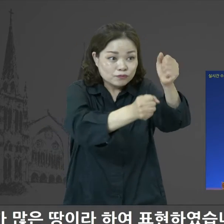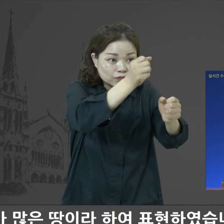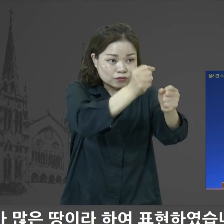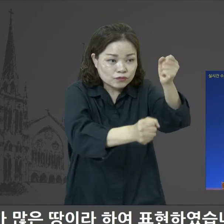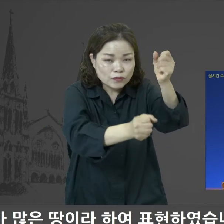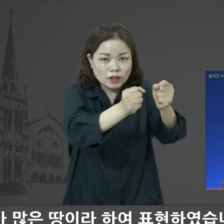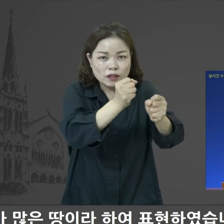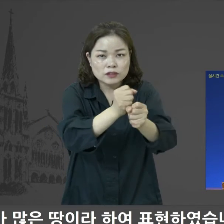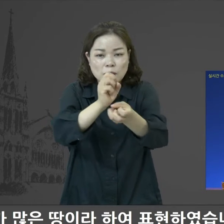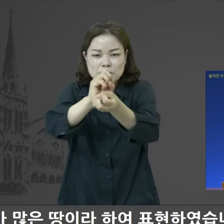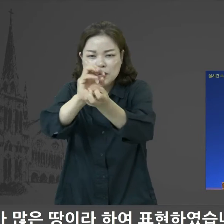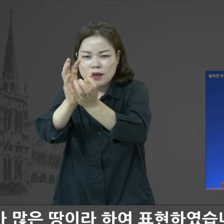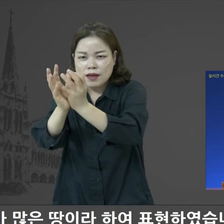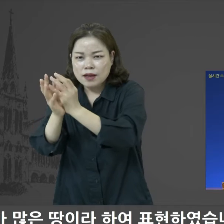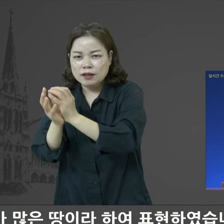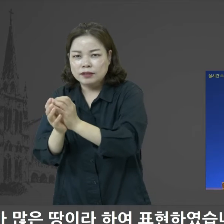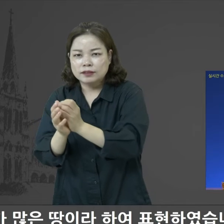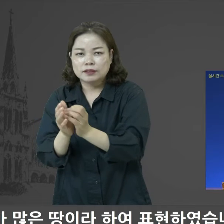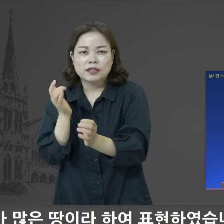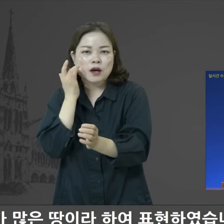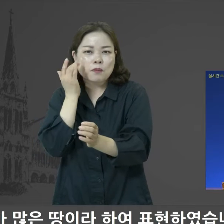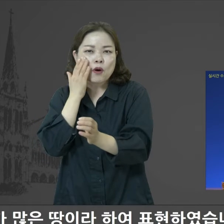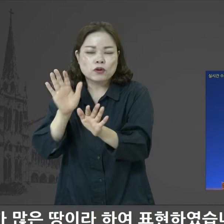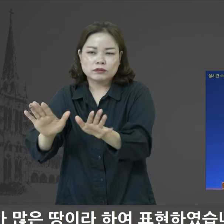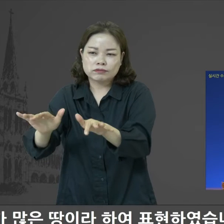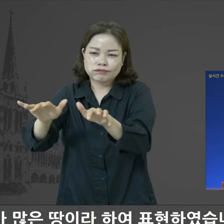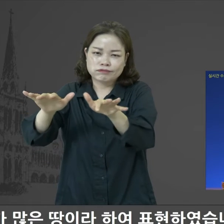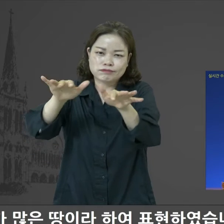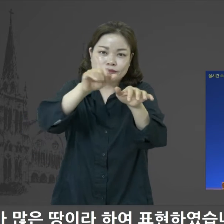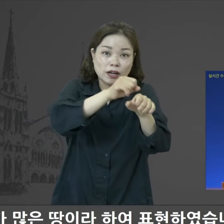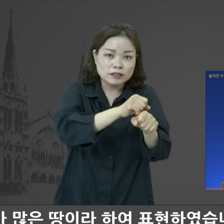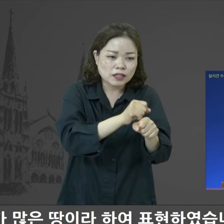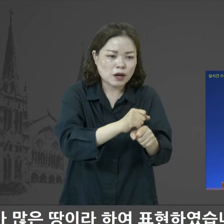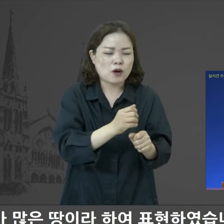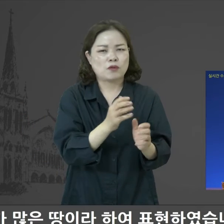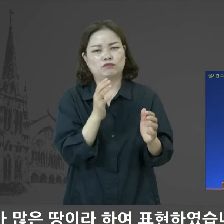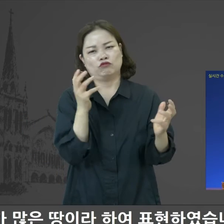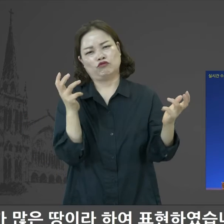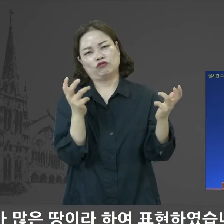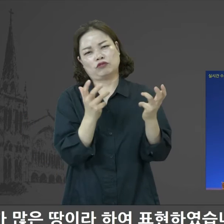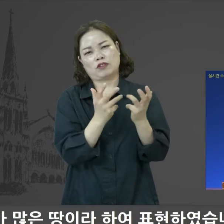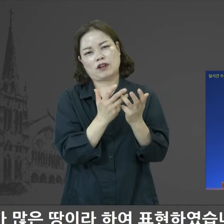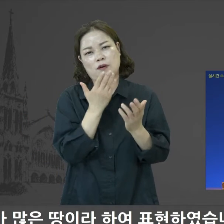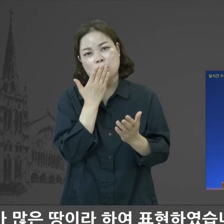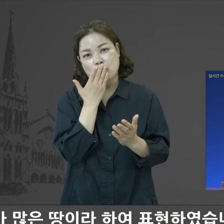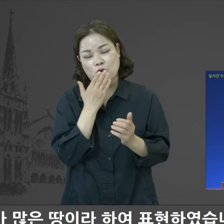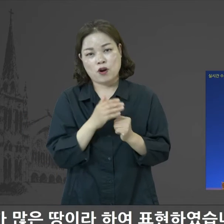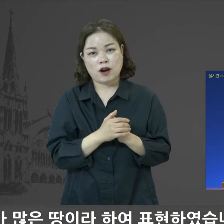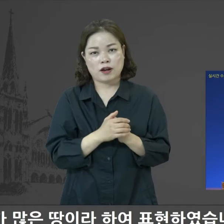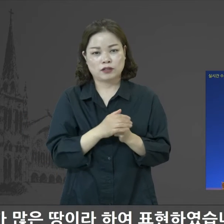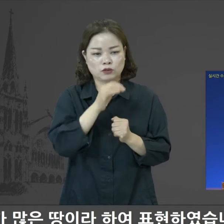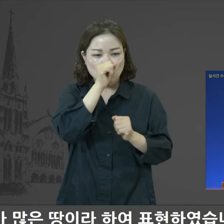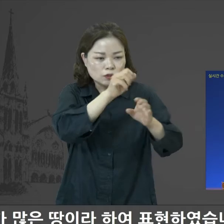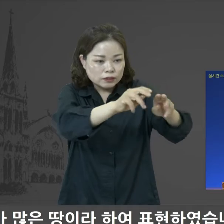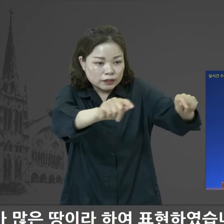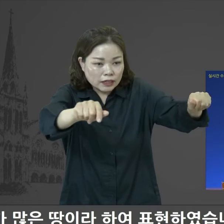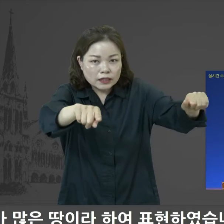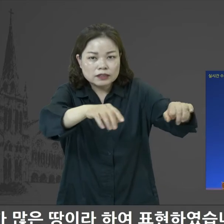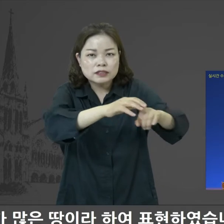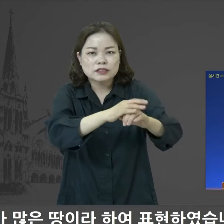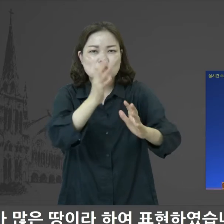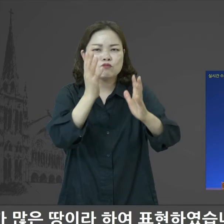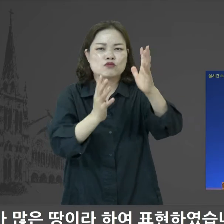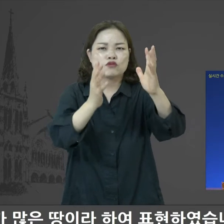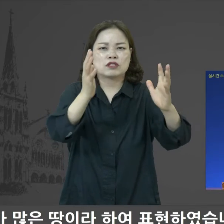피는 꽃에서 벌들이 만들어내 놓은 풍성한 꿀을 먹는 것입니다. 그러니까 비옥한 토양에서